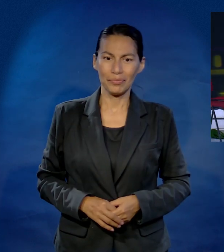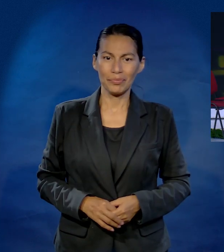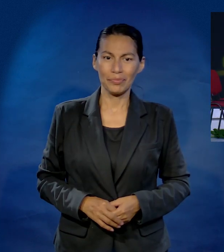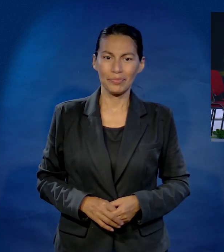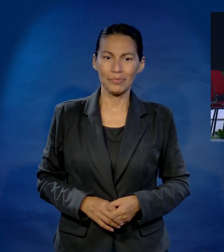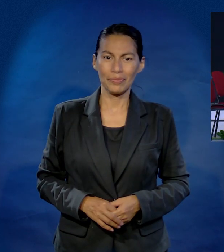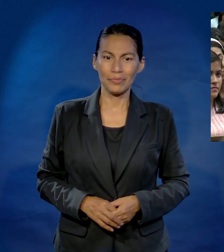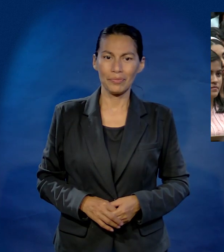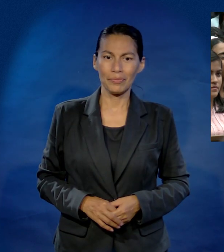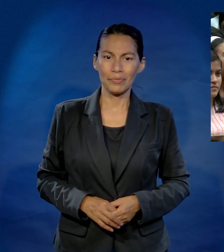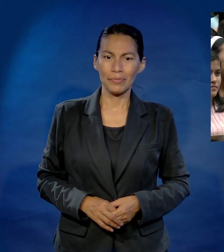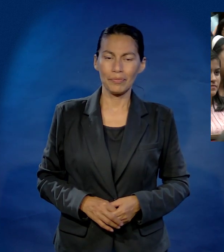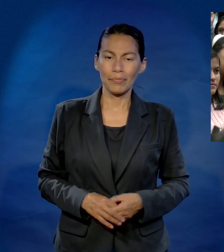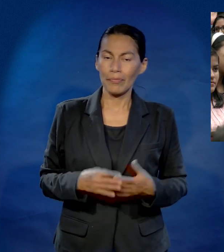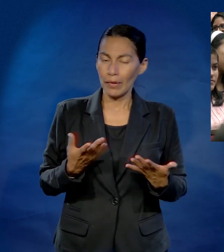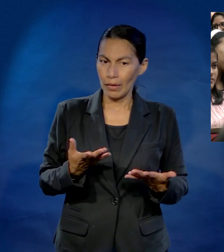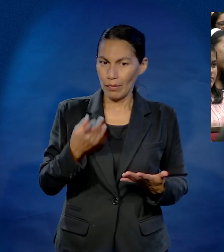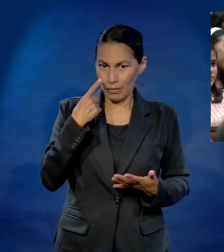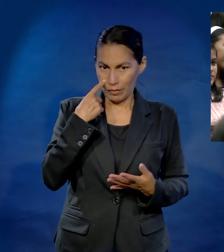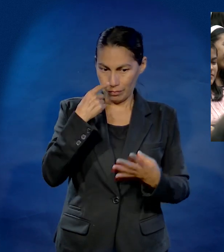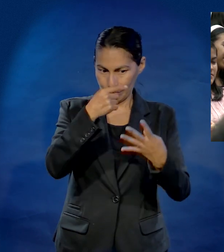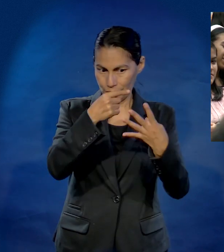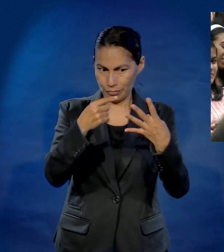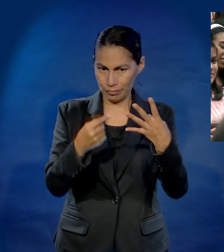lado, hay que vivir en el Espíritu.